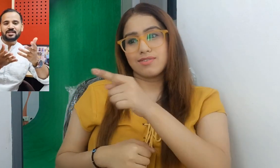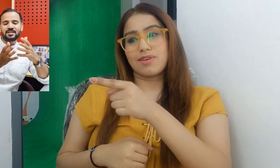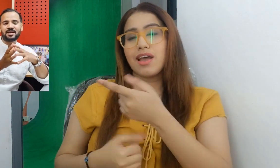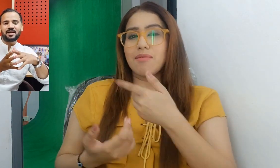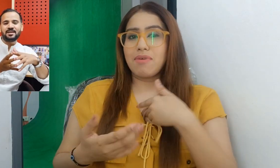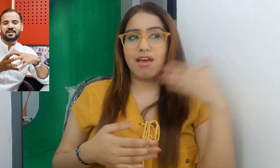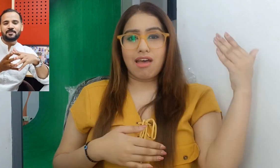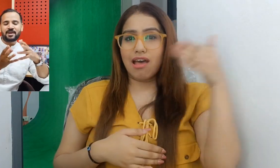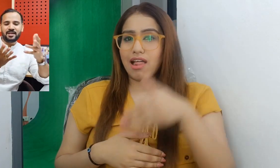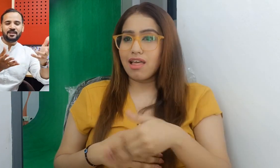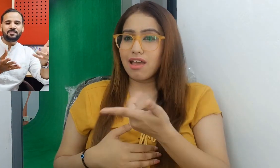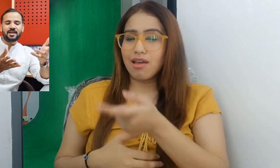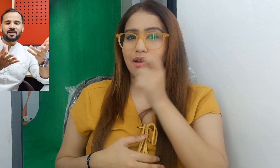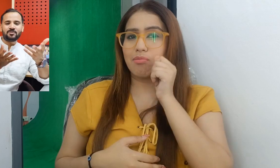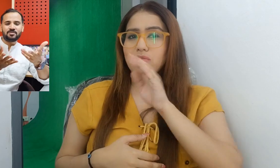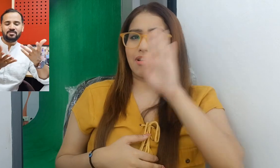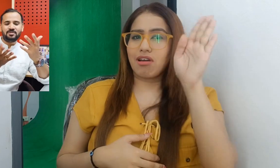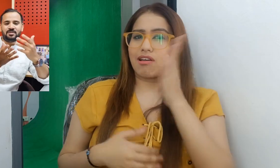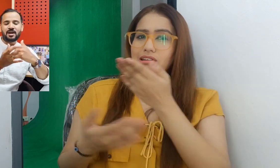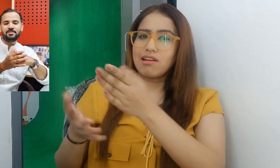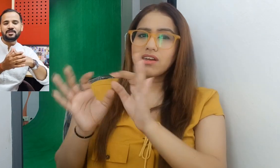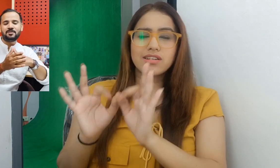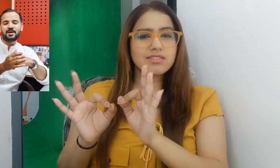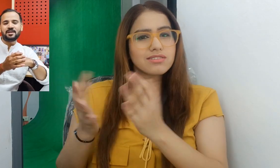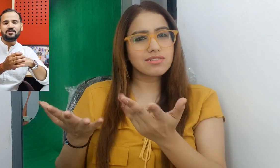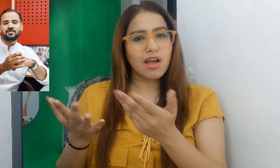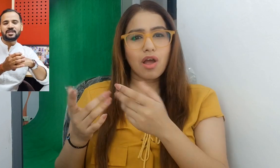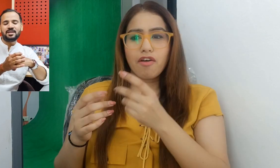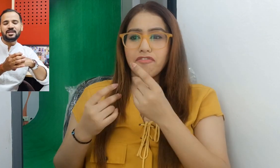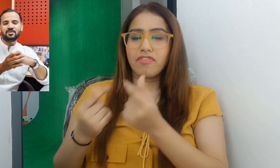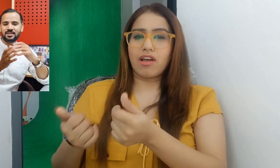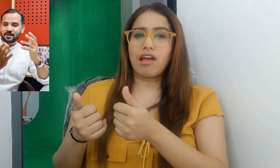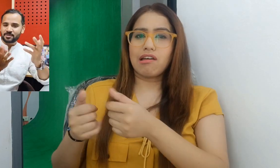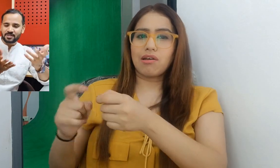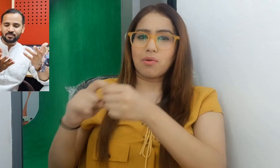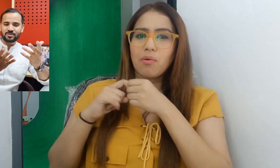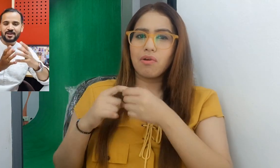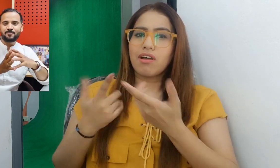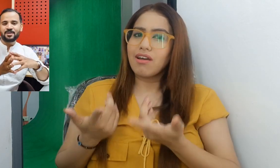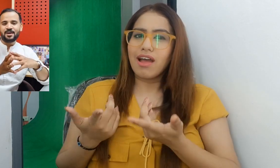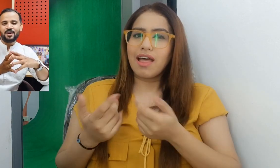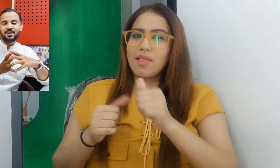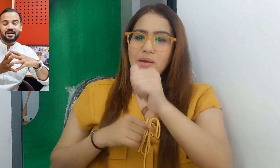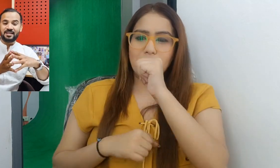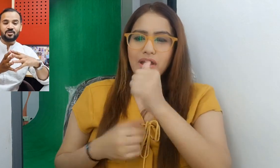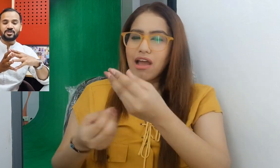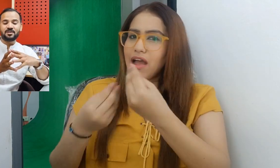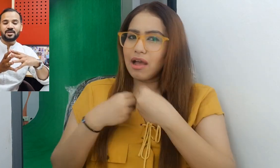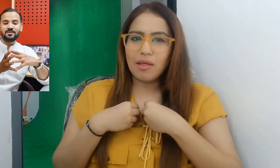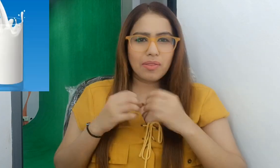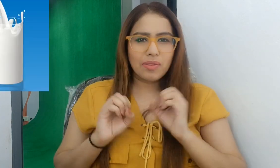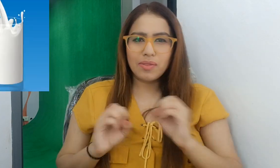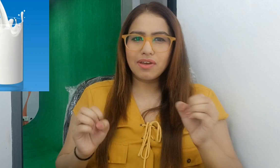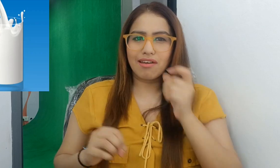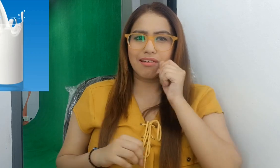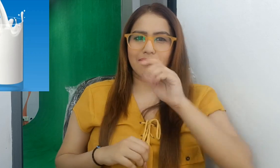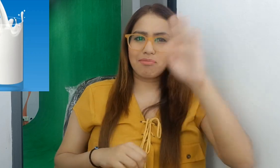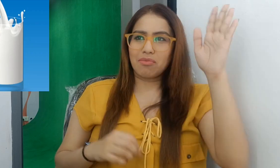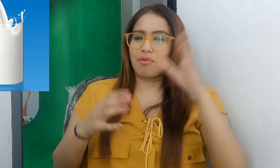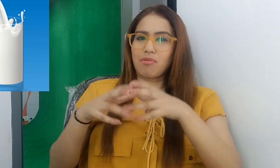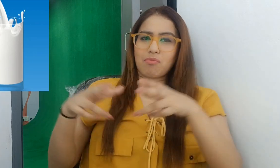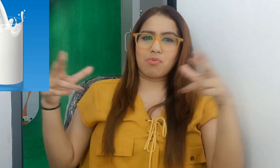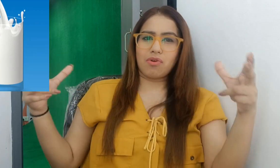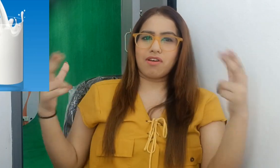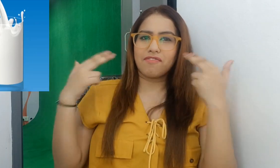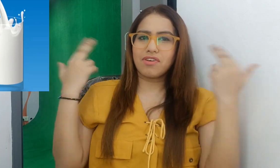आपने आदर सत्कार नहीं किया, पानी नहीं पिलाया, कुछ आपने जलपान की व्यवस्था नहीं की और सीधा प्रश्न पूछ लिया। राजा को शर्म आई, तुरंत जो है दूध के